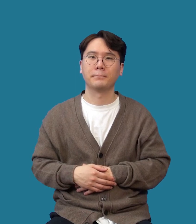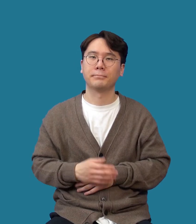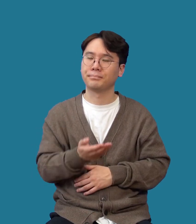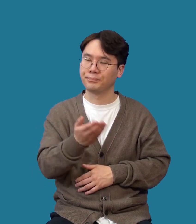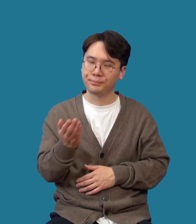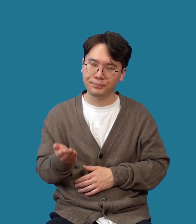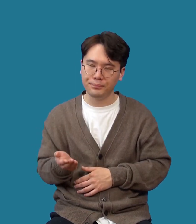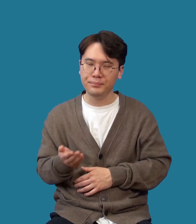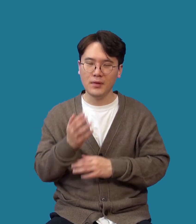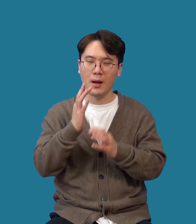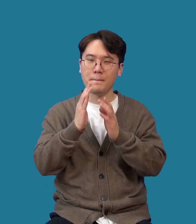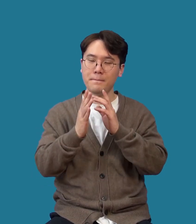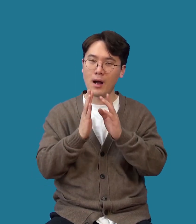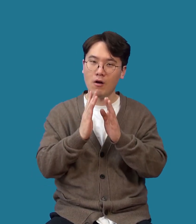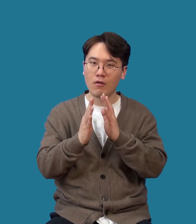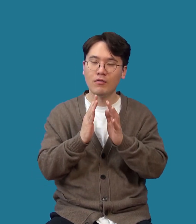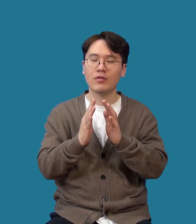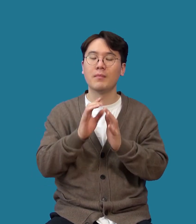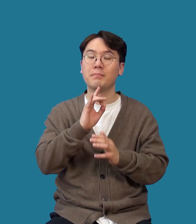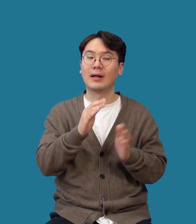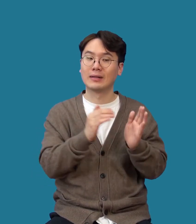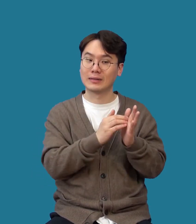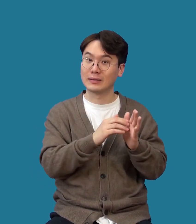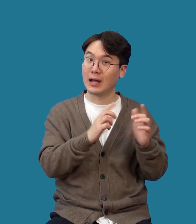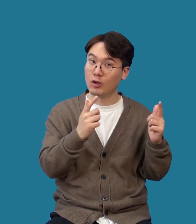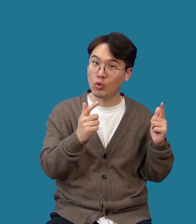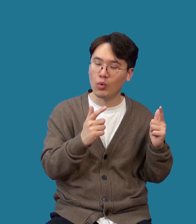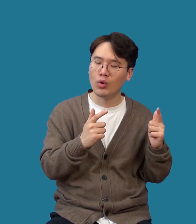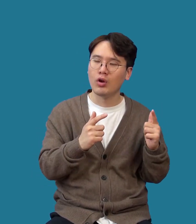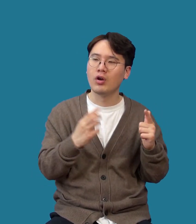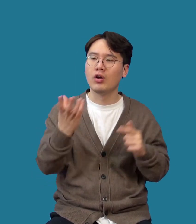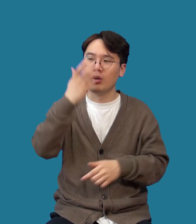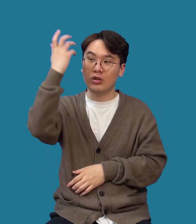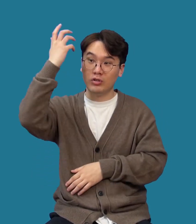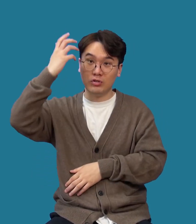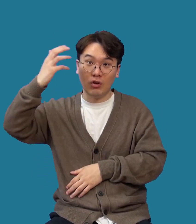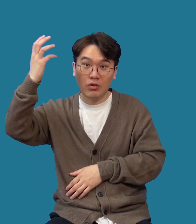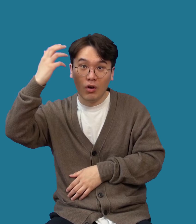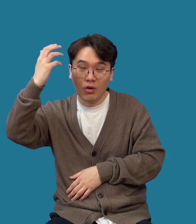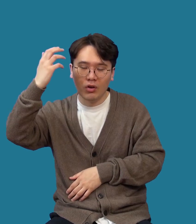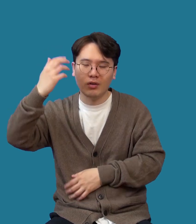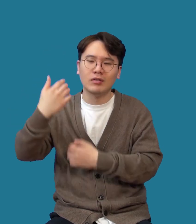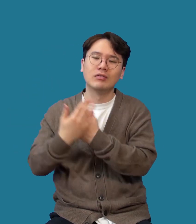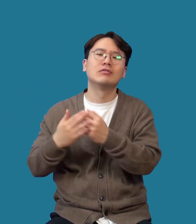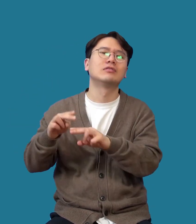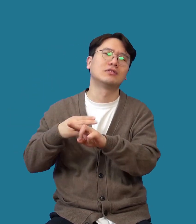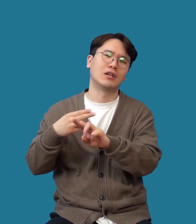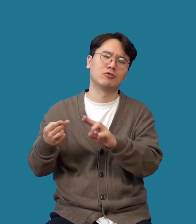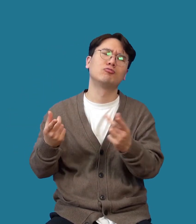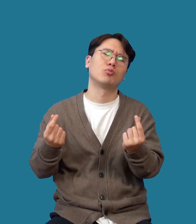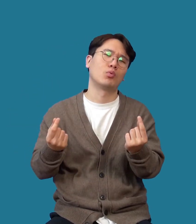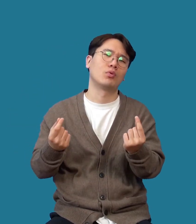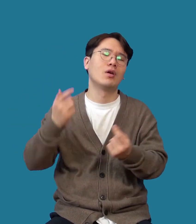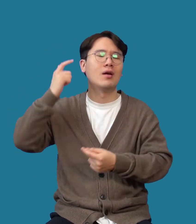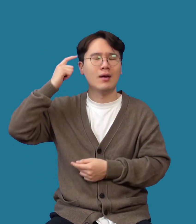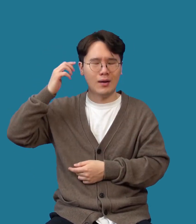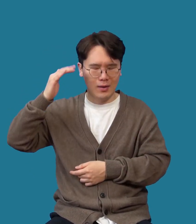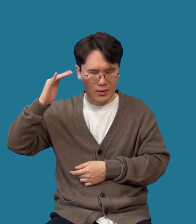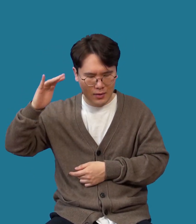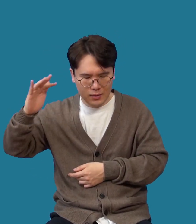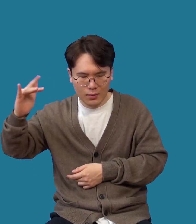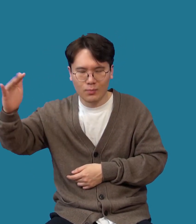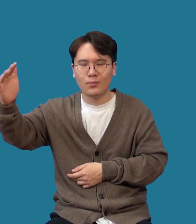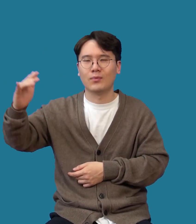방언뿐 아니라 다른 성령의 은사들이 다 마찬가지입니다. 간절히 사모하고 구할 때